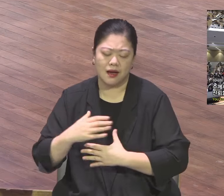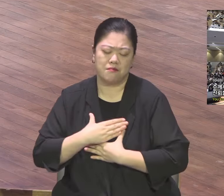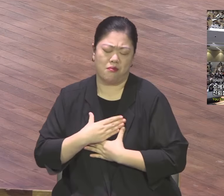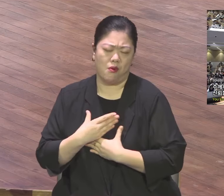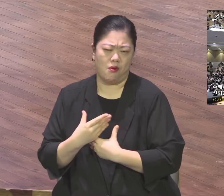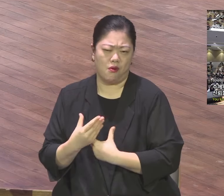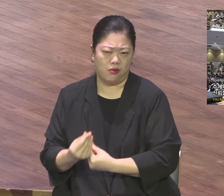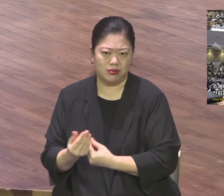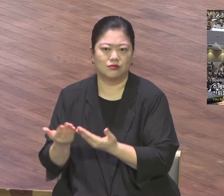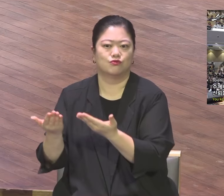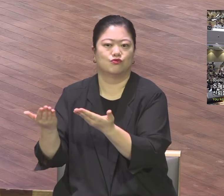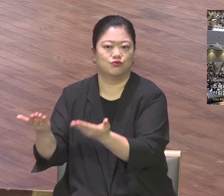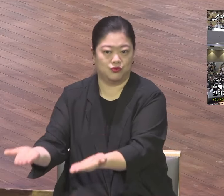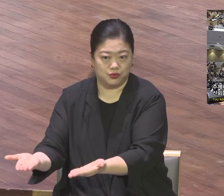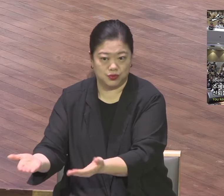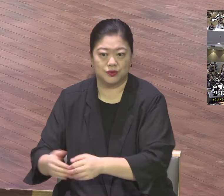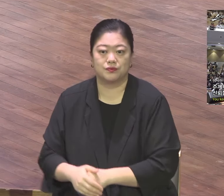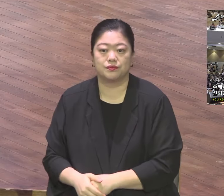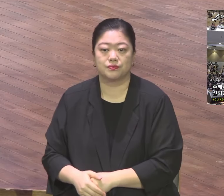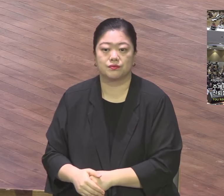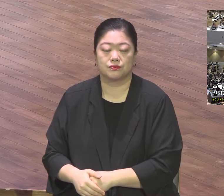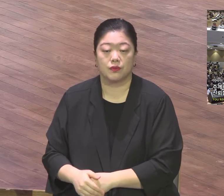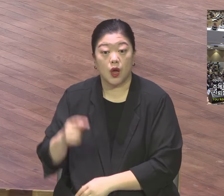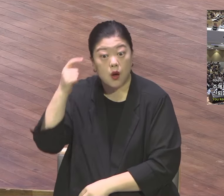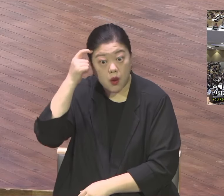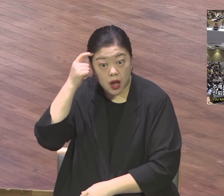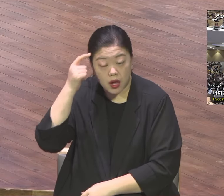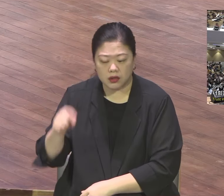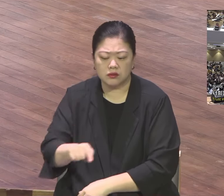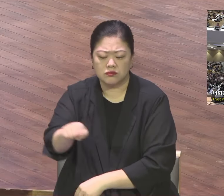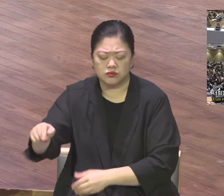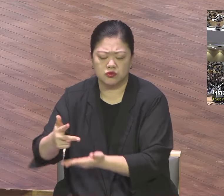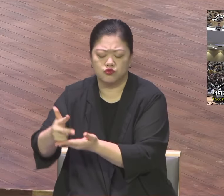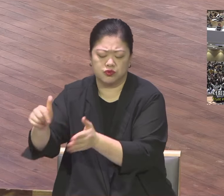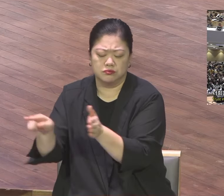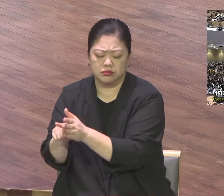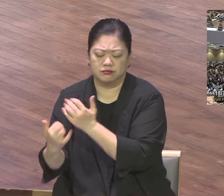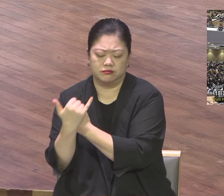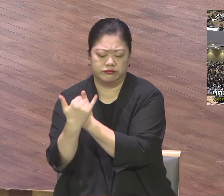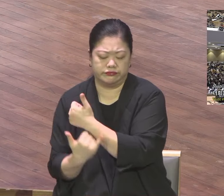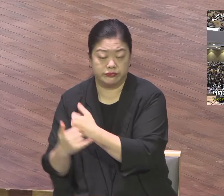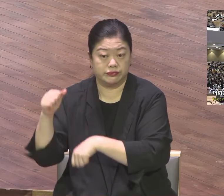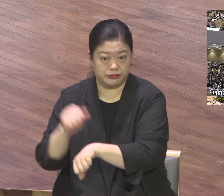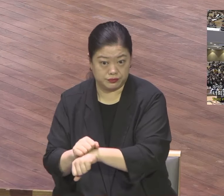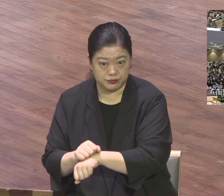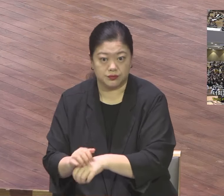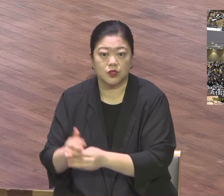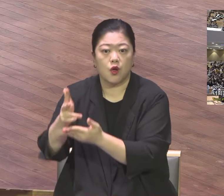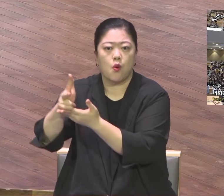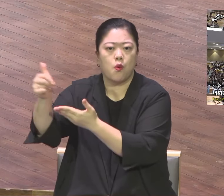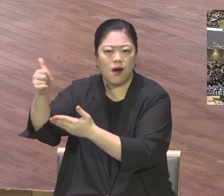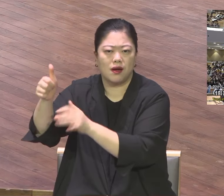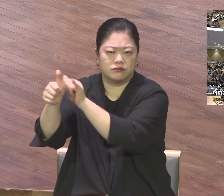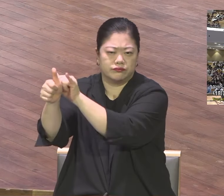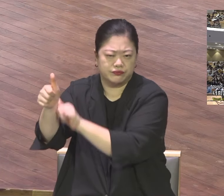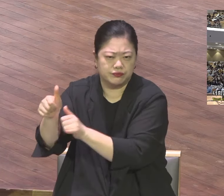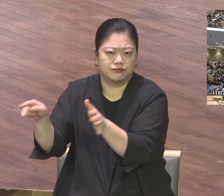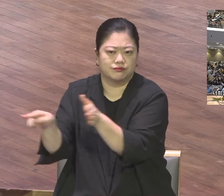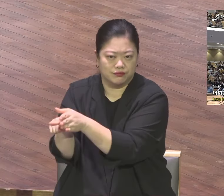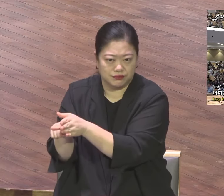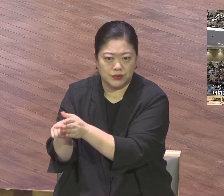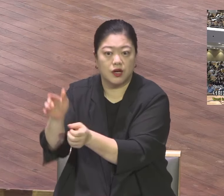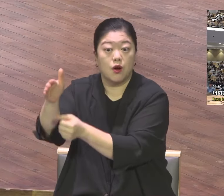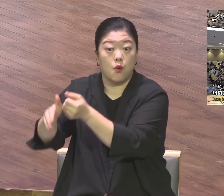평강하고 평강하도록 지키리니 이는 그가 주를 신뢰함이니이다. 너희는 여호와를 영원히 신뢰하라.